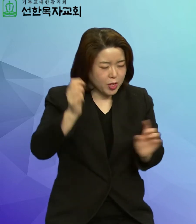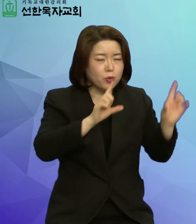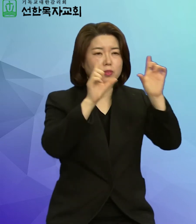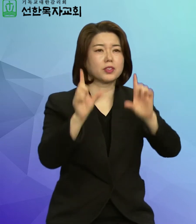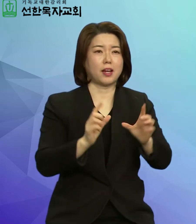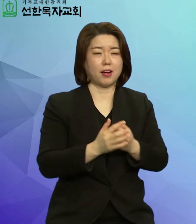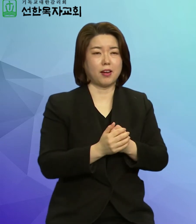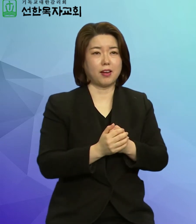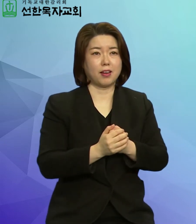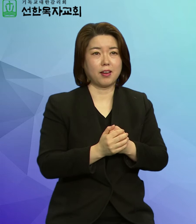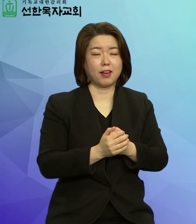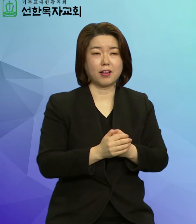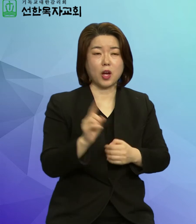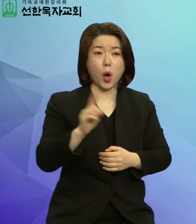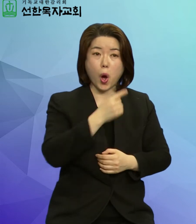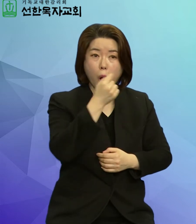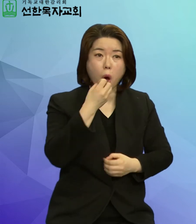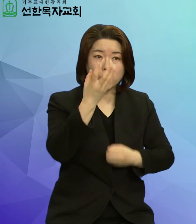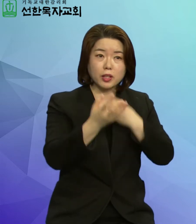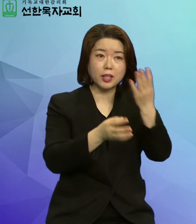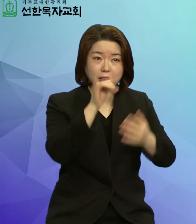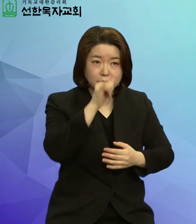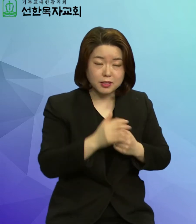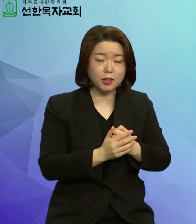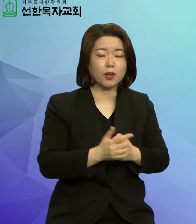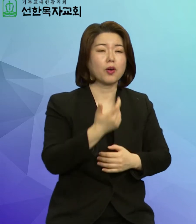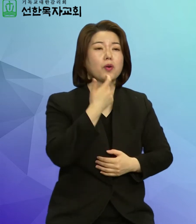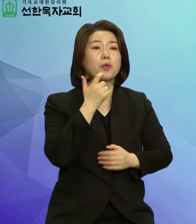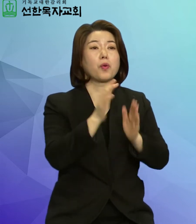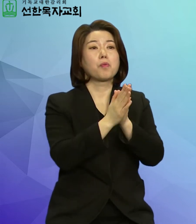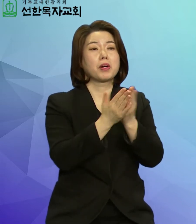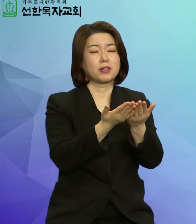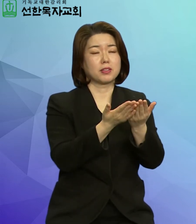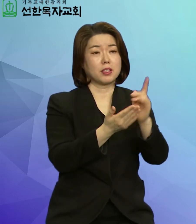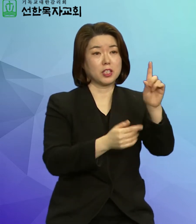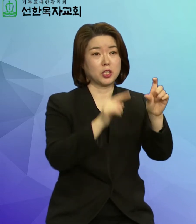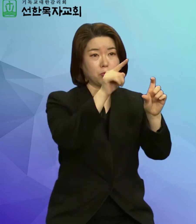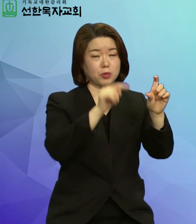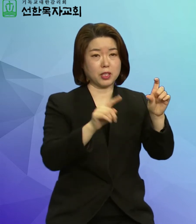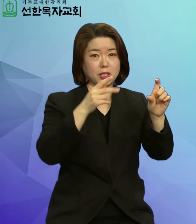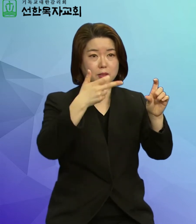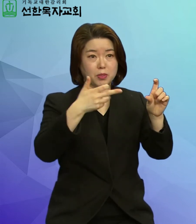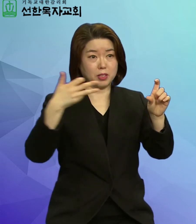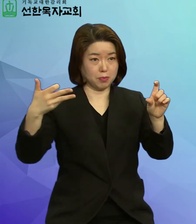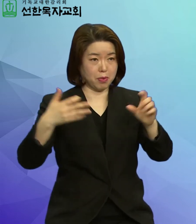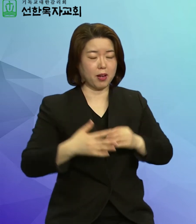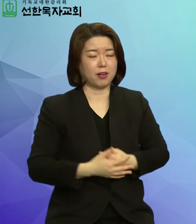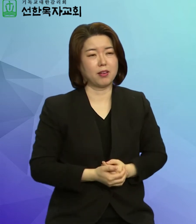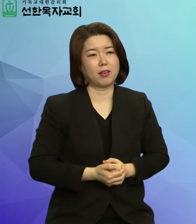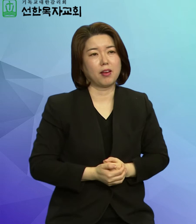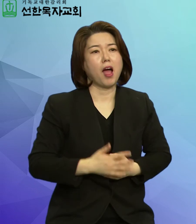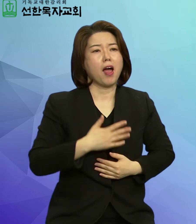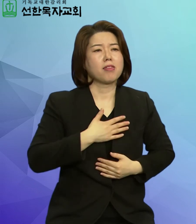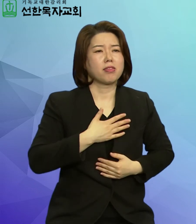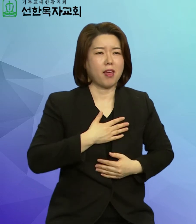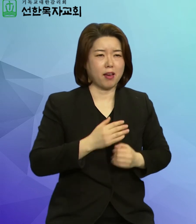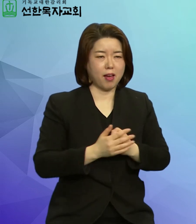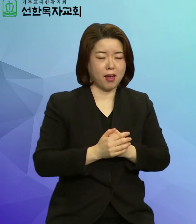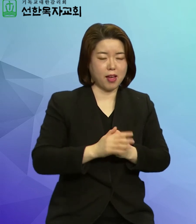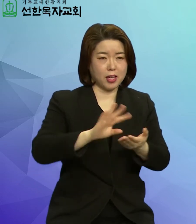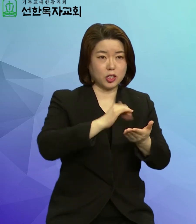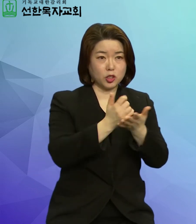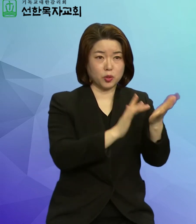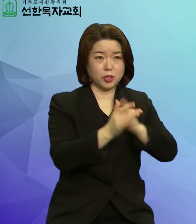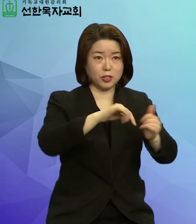거예요. 그랬더니 어떤 간증이 나오는가? 로마서 15장 17절 18절에 보면